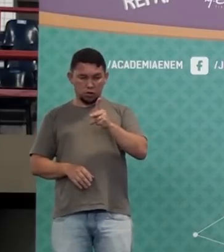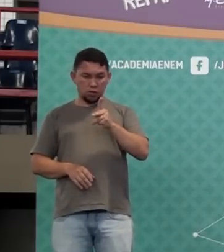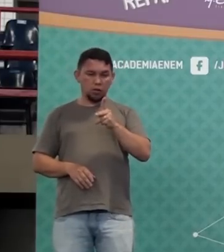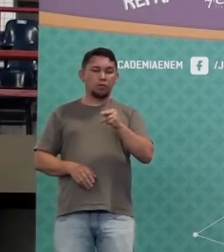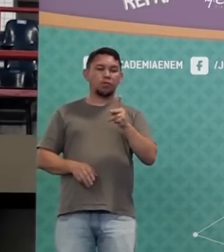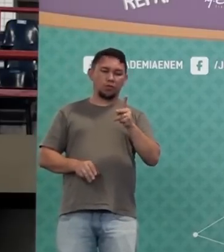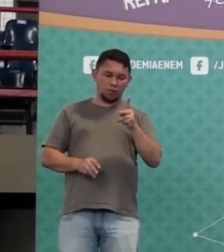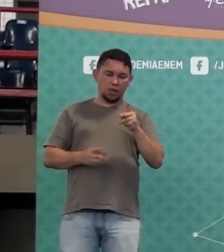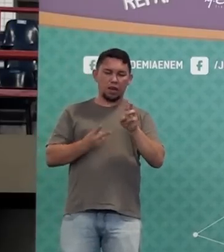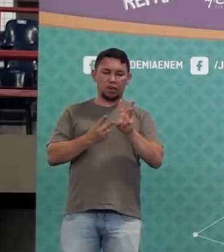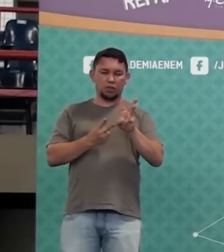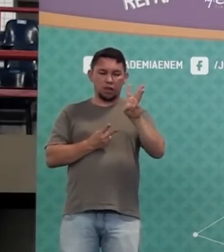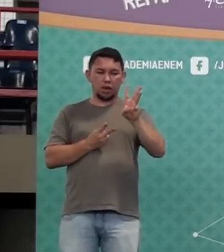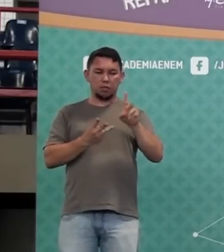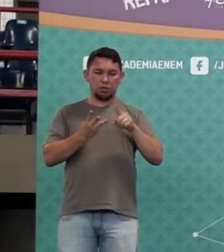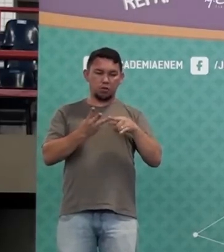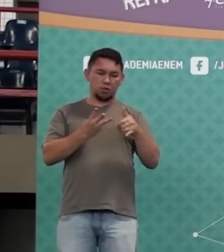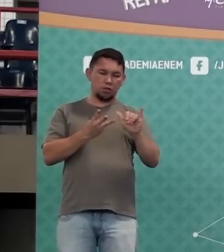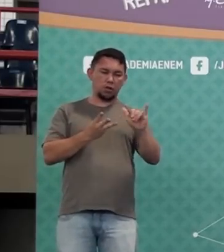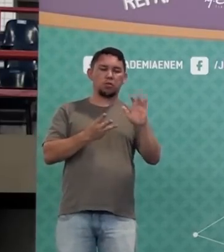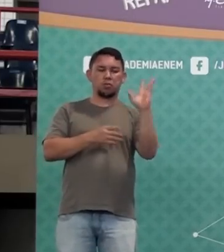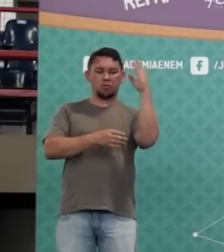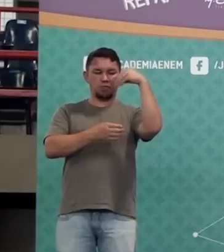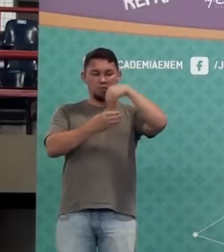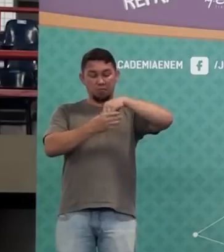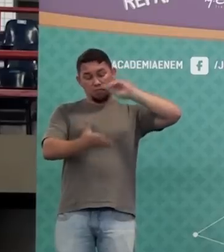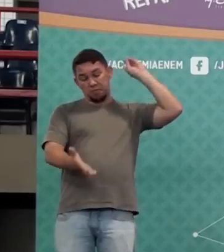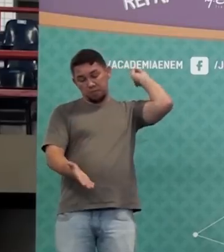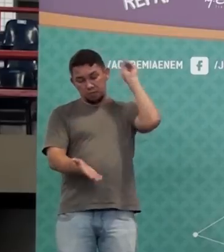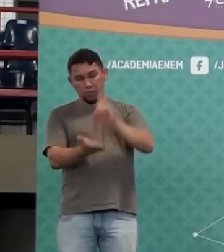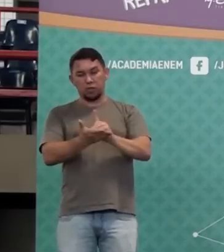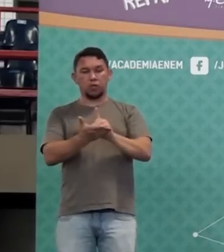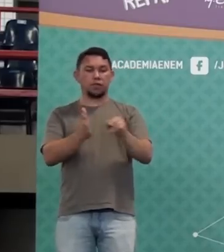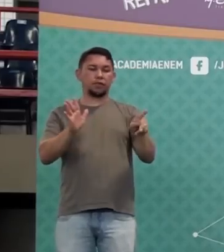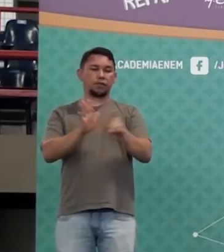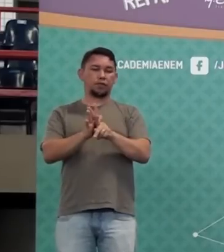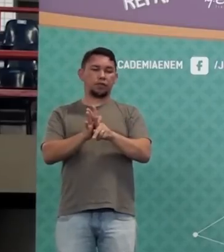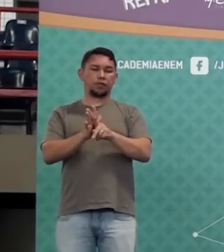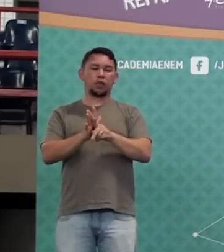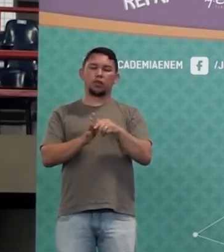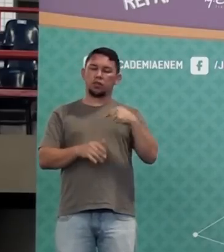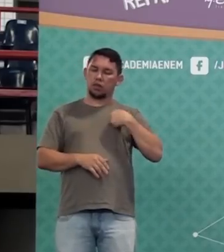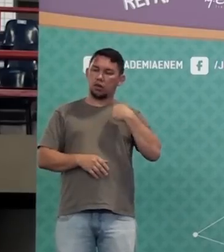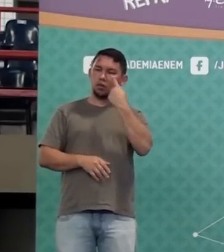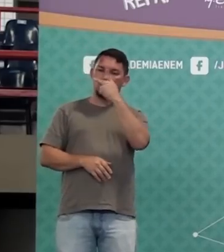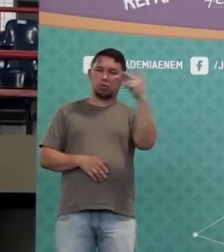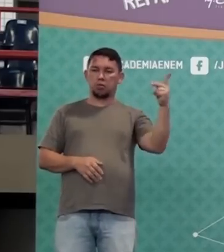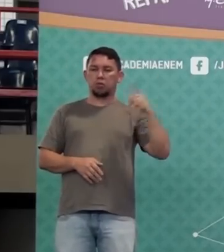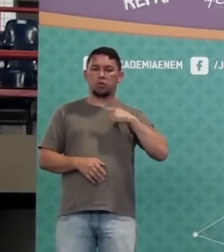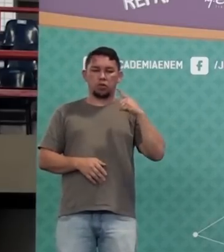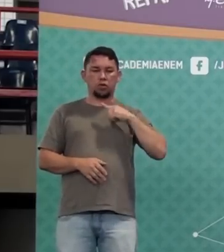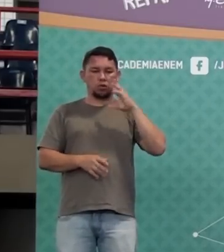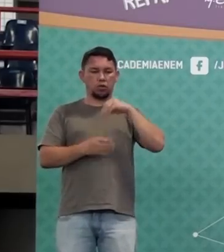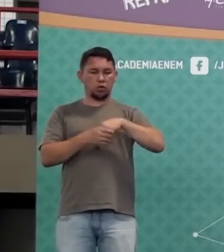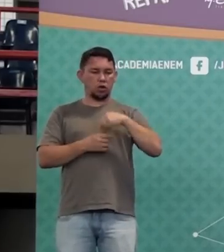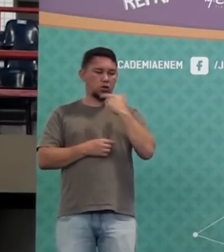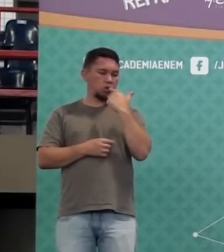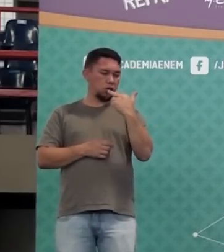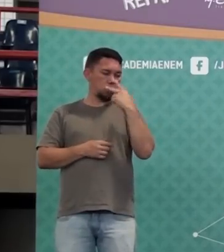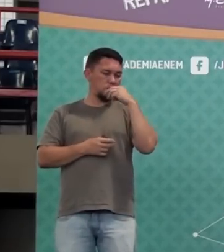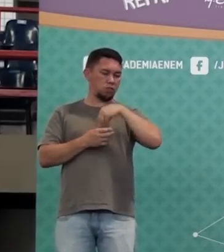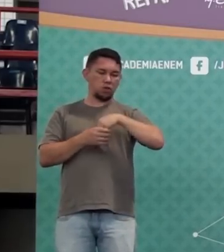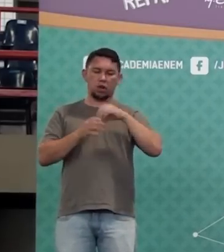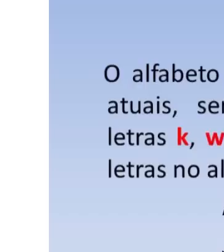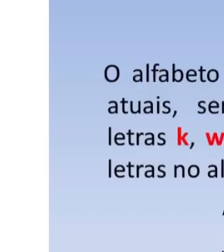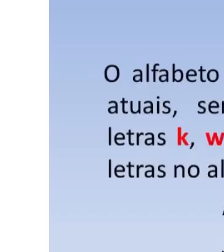e Y já fazem parte oficialmente do nosso vocabulário e elas são escritas